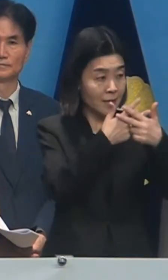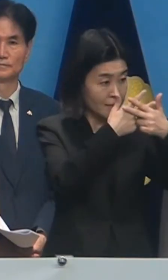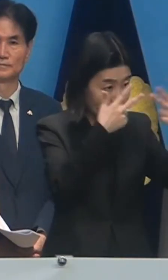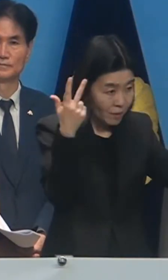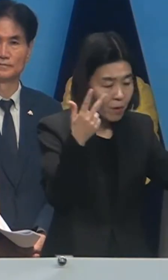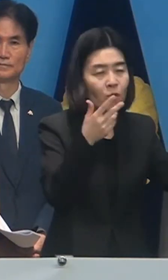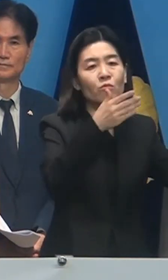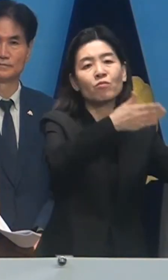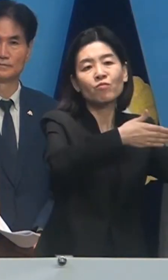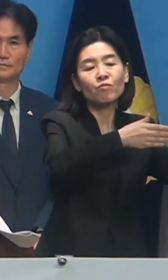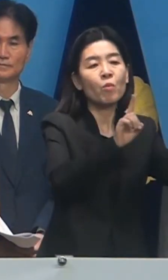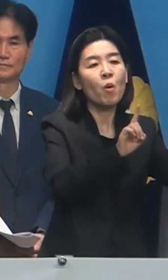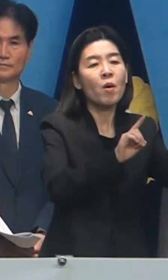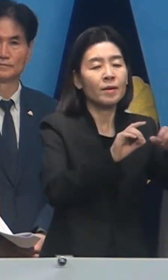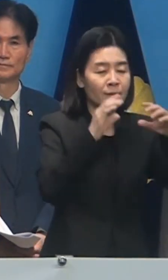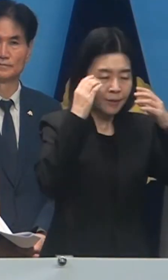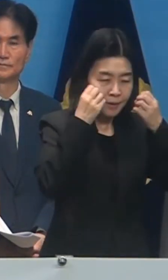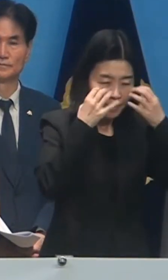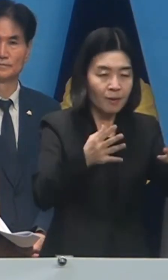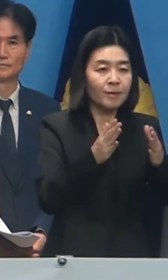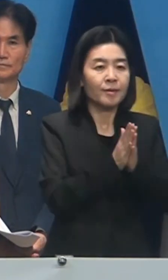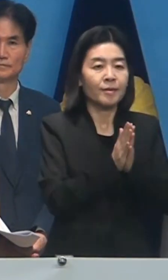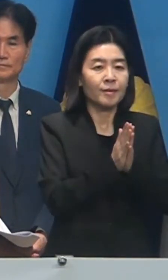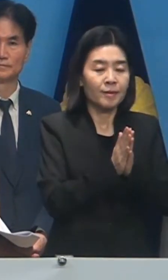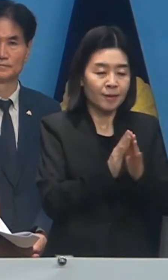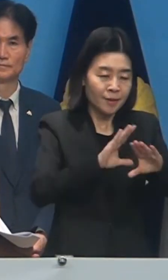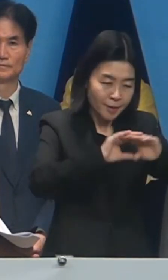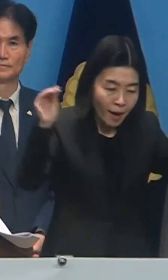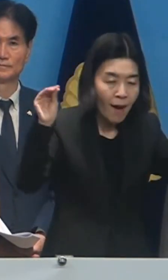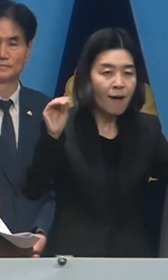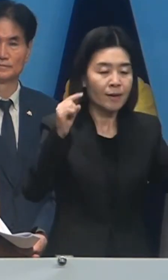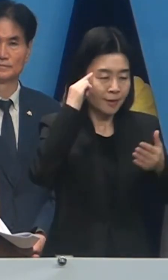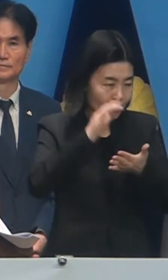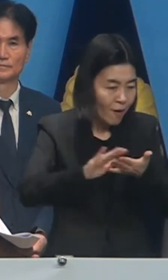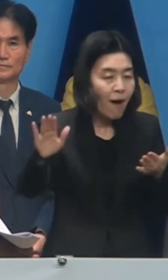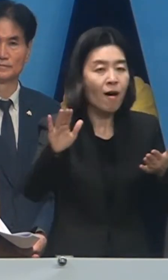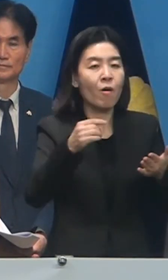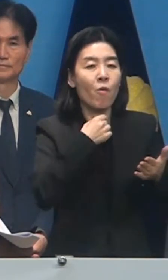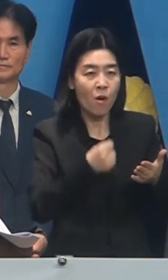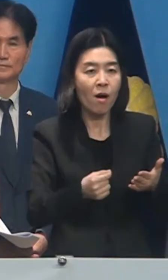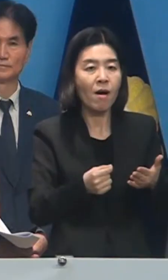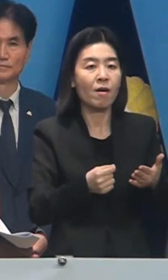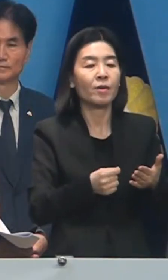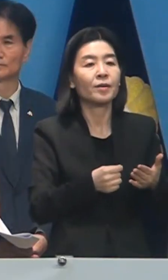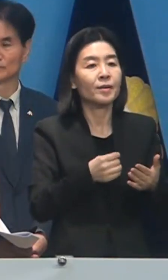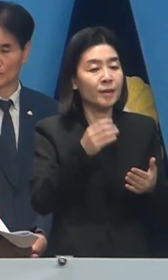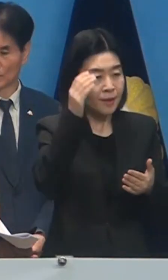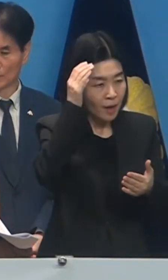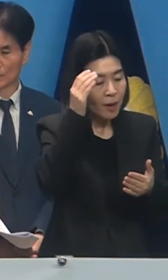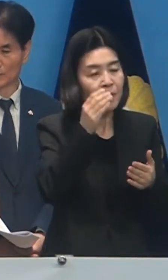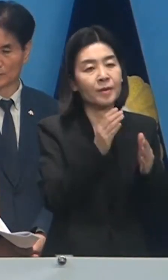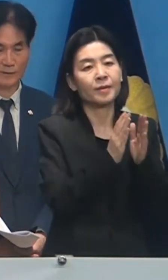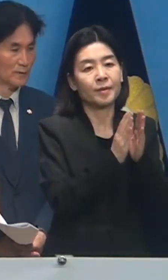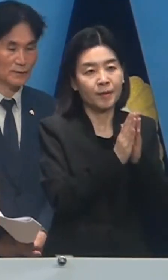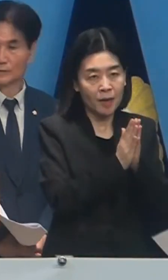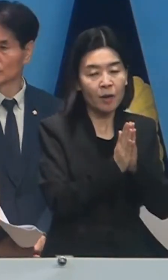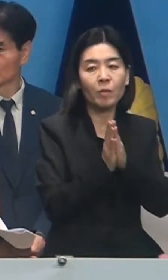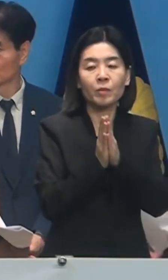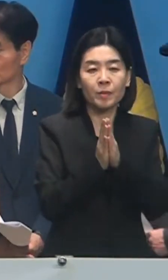시원하게 풀어주시기를 기대하며 지지 발언을 마치겠습니다.